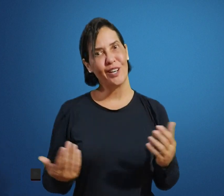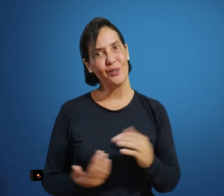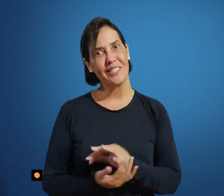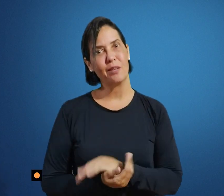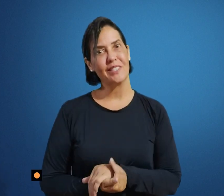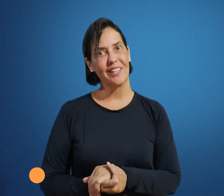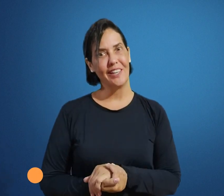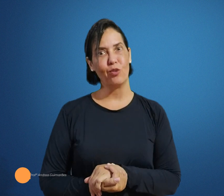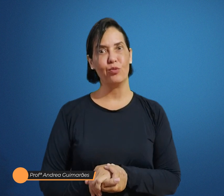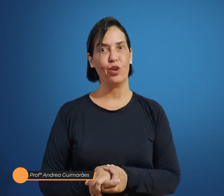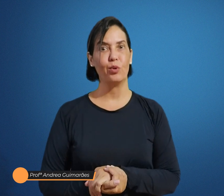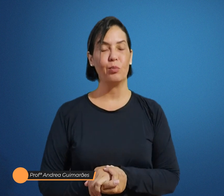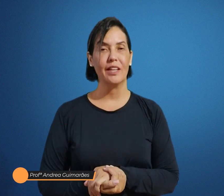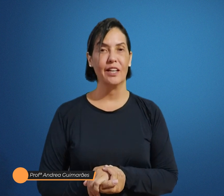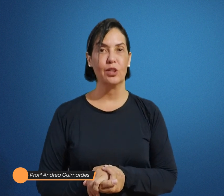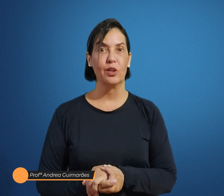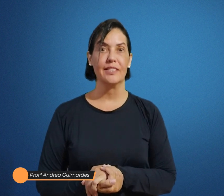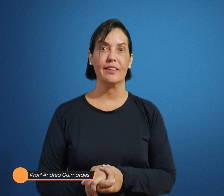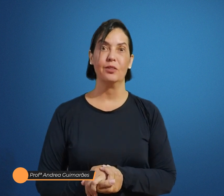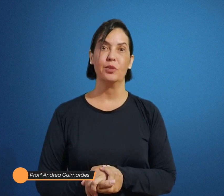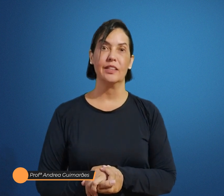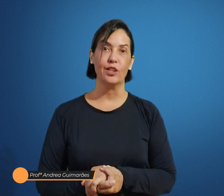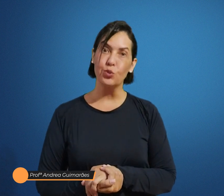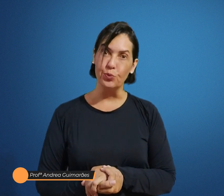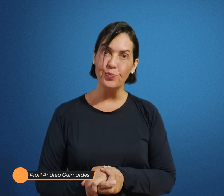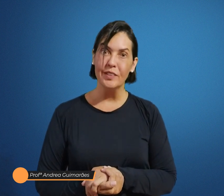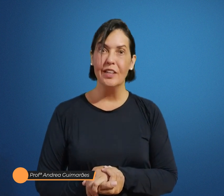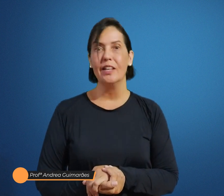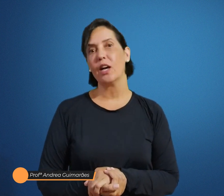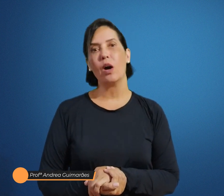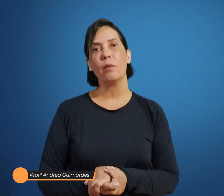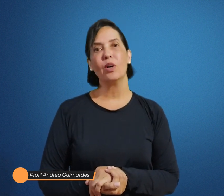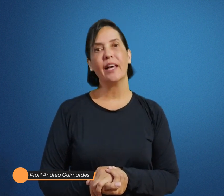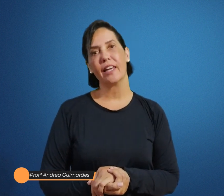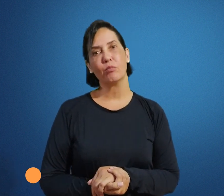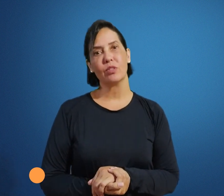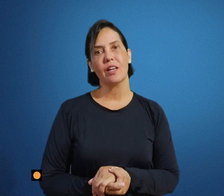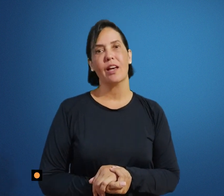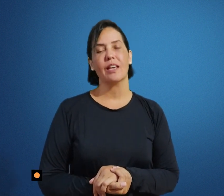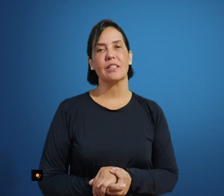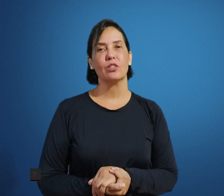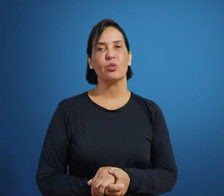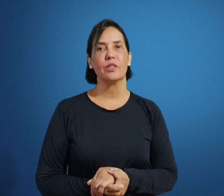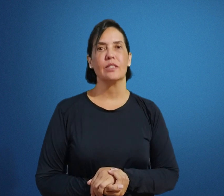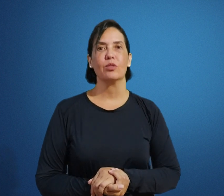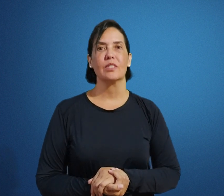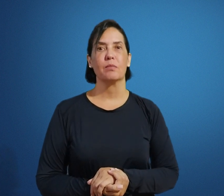pessoal, estamos aqui conforme combinado na nossa unidade 1, na qual abordaremos as questões dos